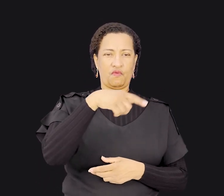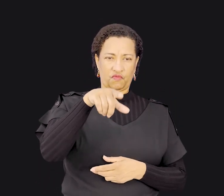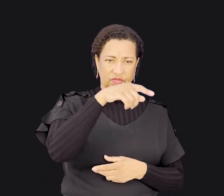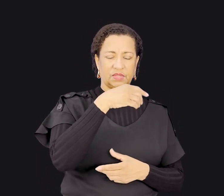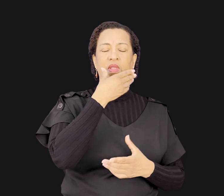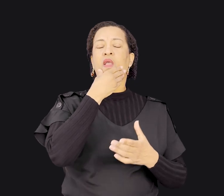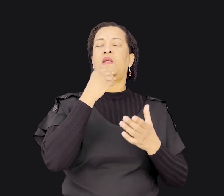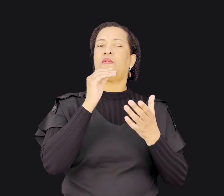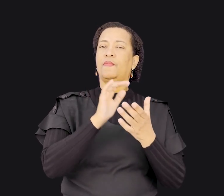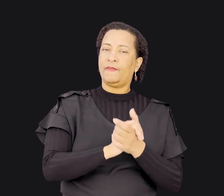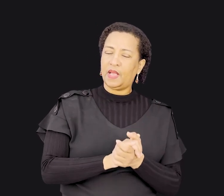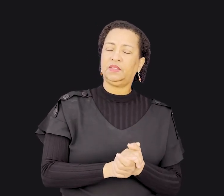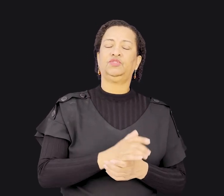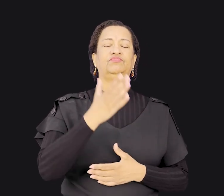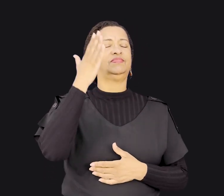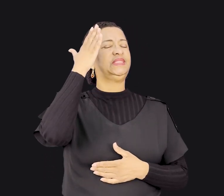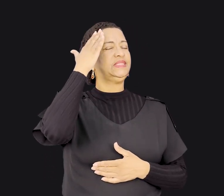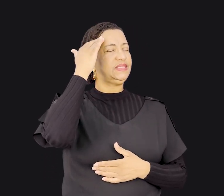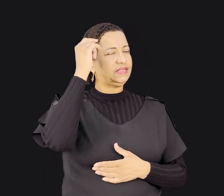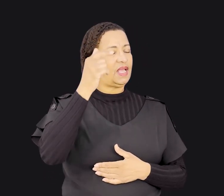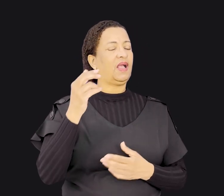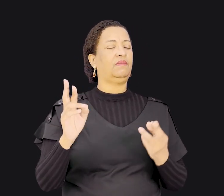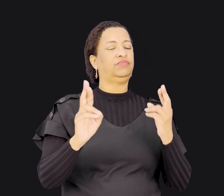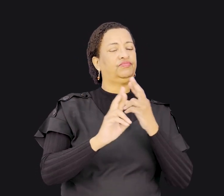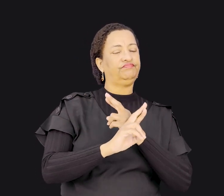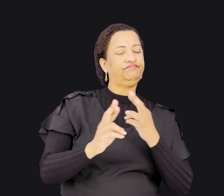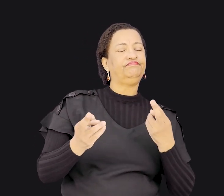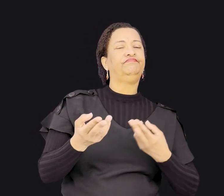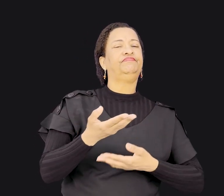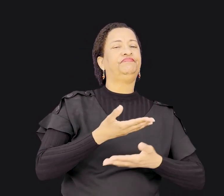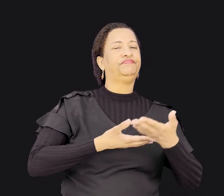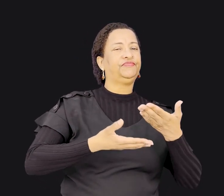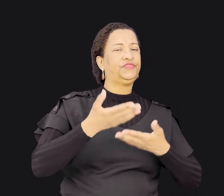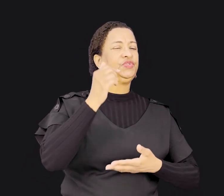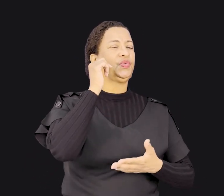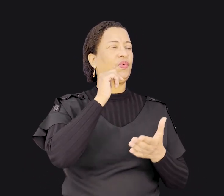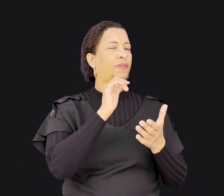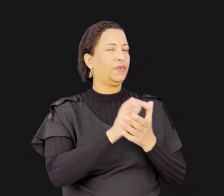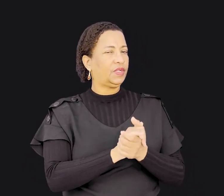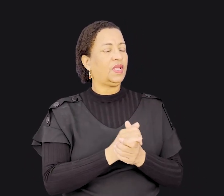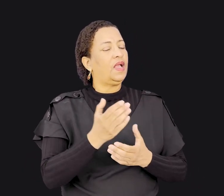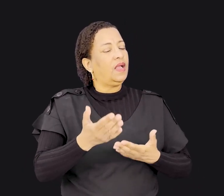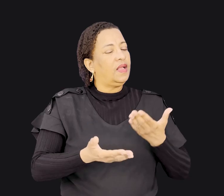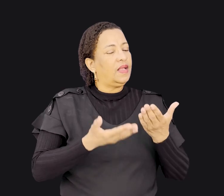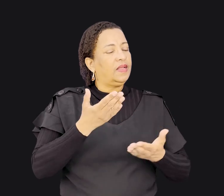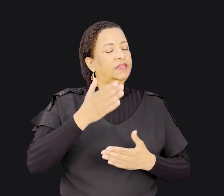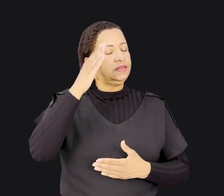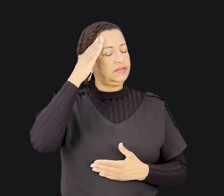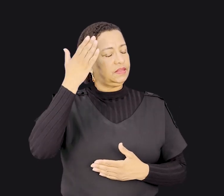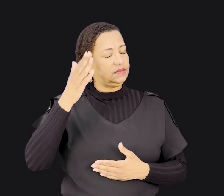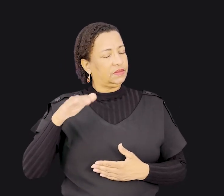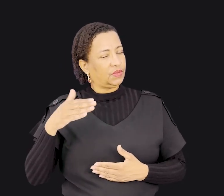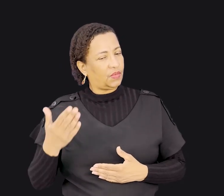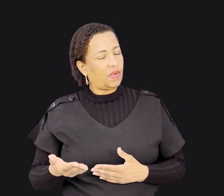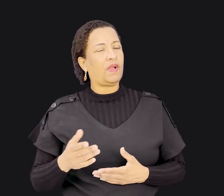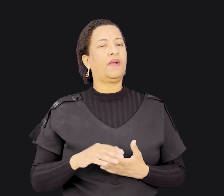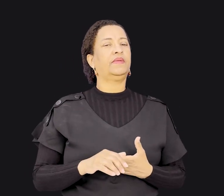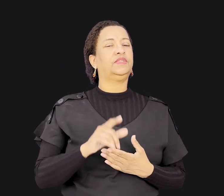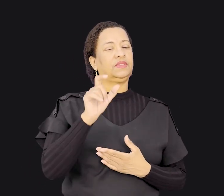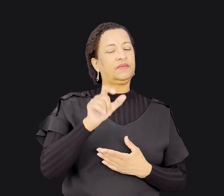vocês, maridos, sejam sábios no convívio com suas mulheres e tratem-nas com honra, como parte mais frágil